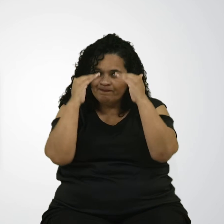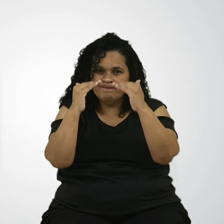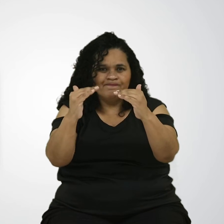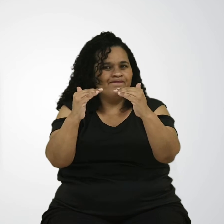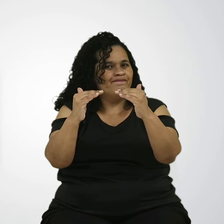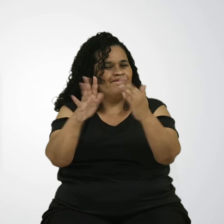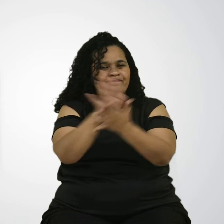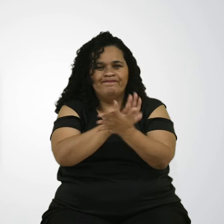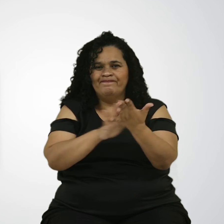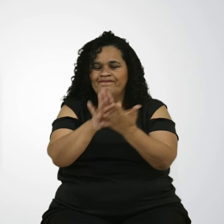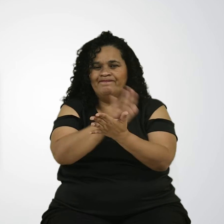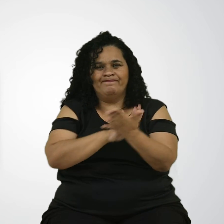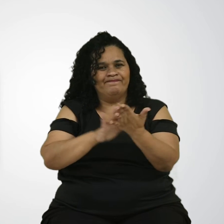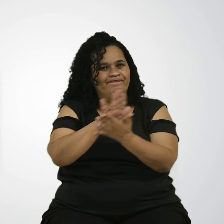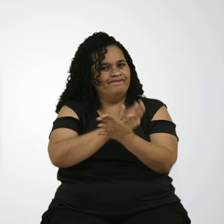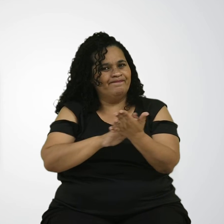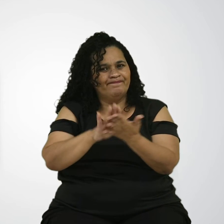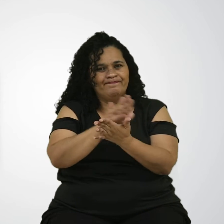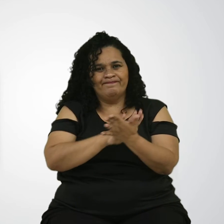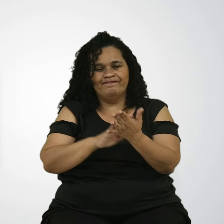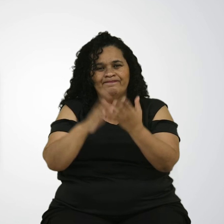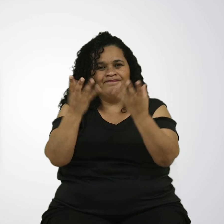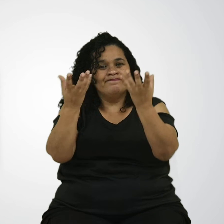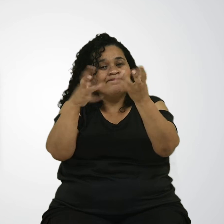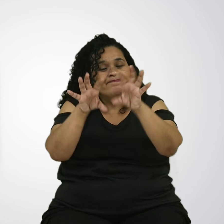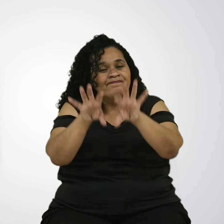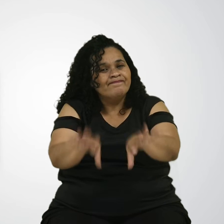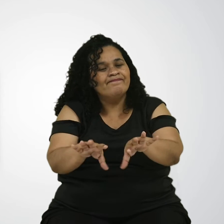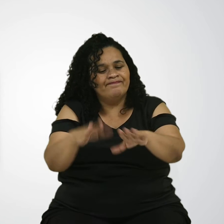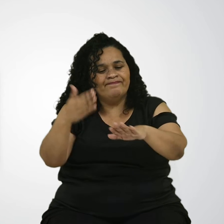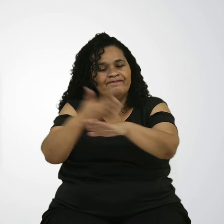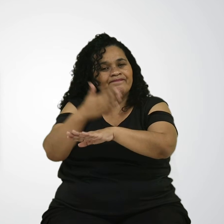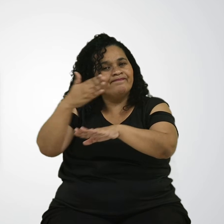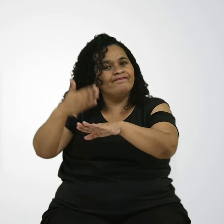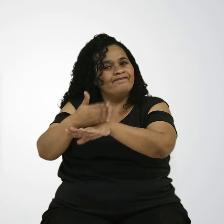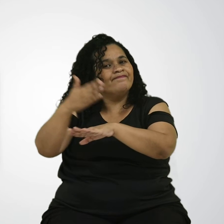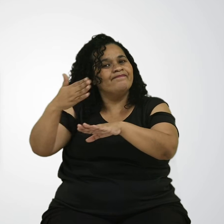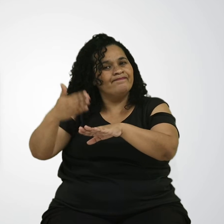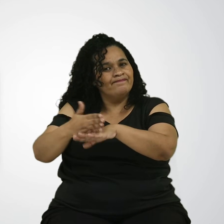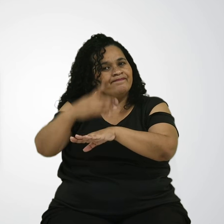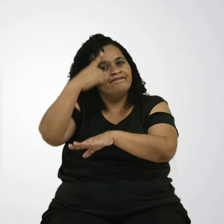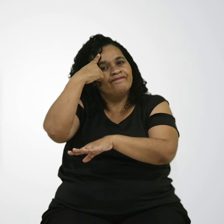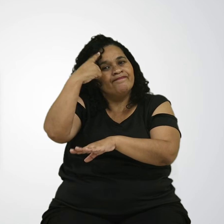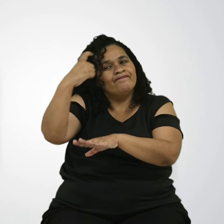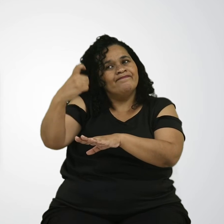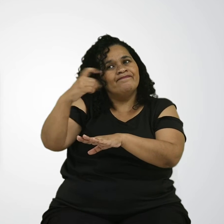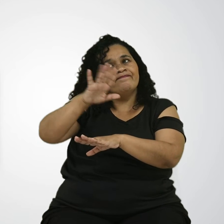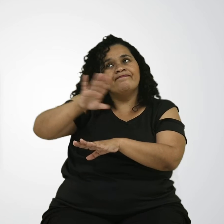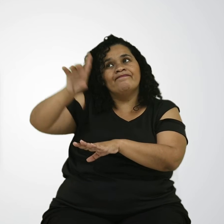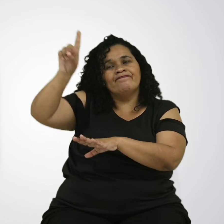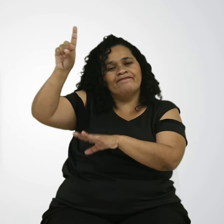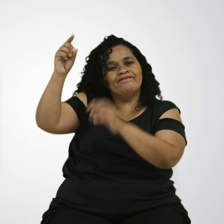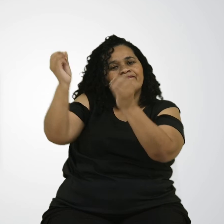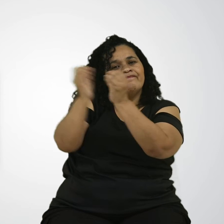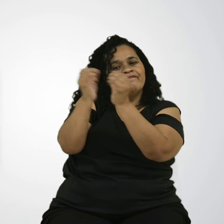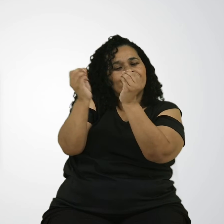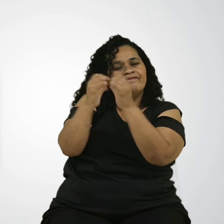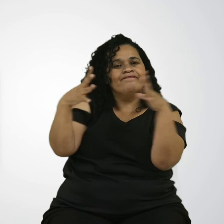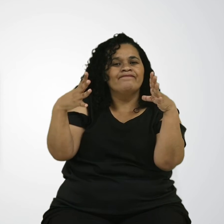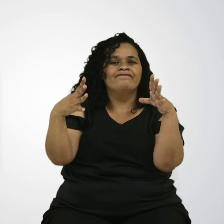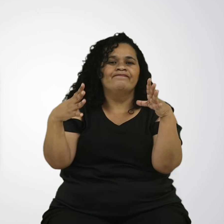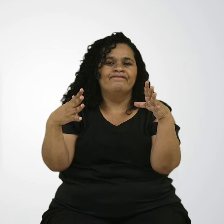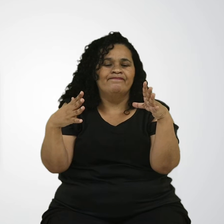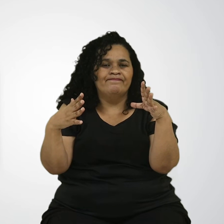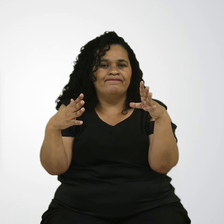fazem parte daquela rotina, não fazem parte da ideia daquele casamento, e aí as coisas se complicam mesmo.